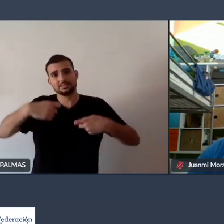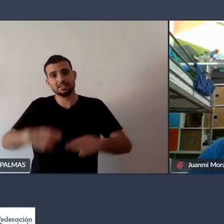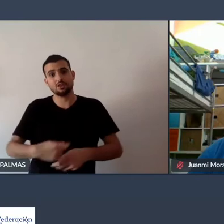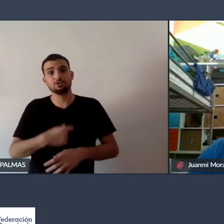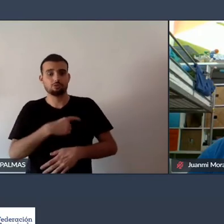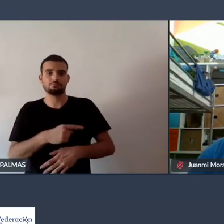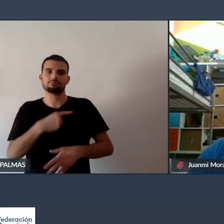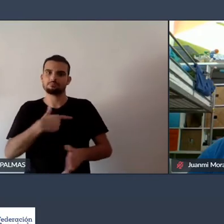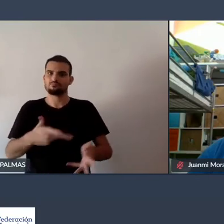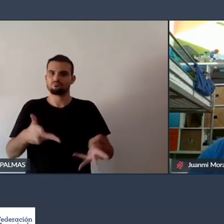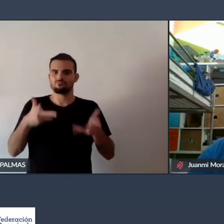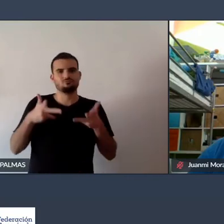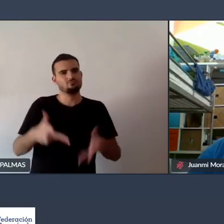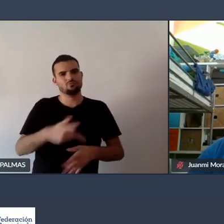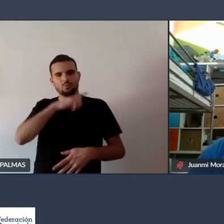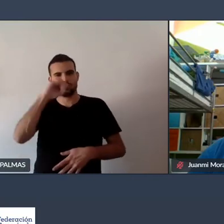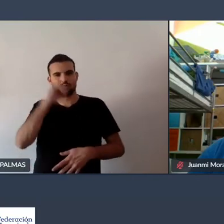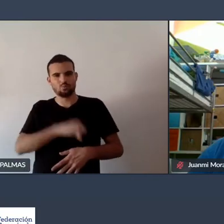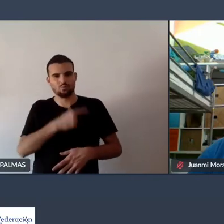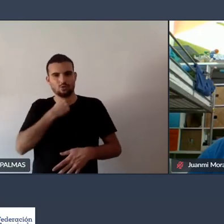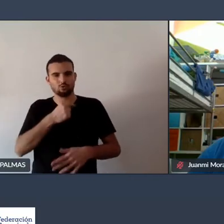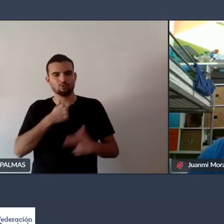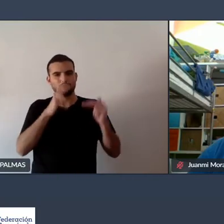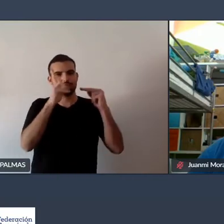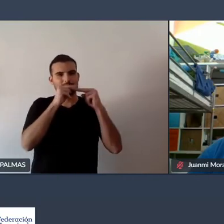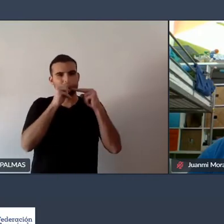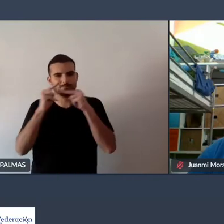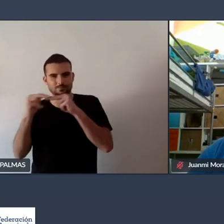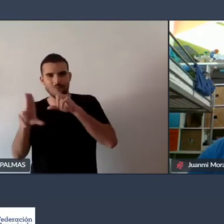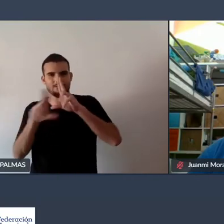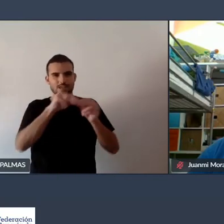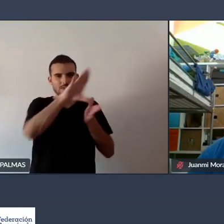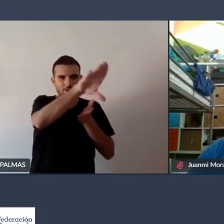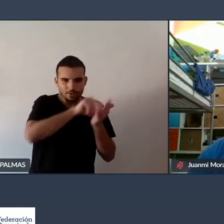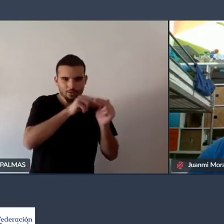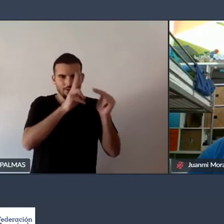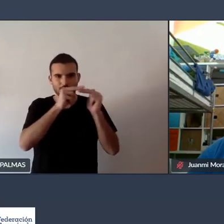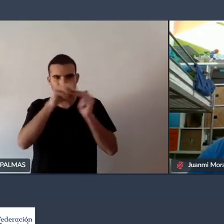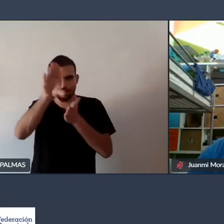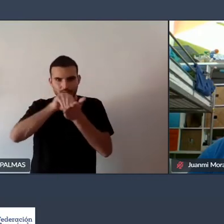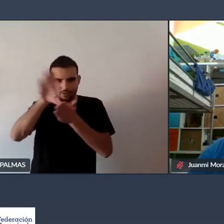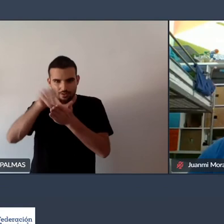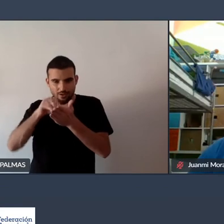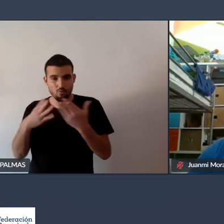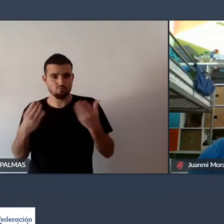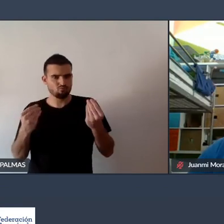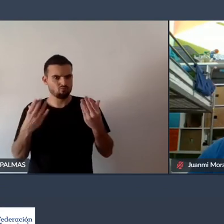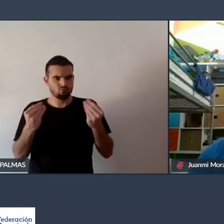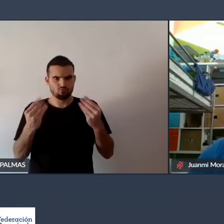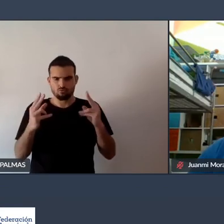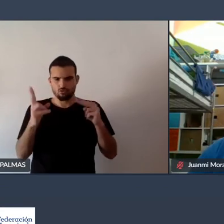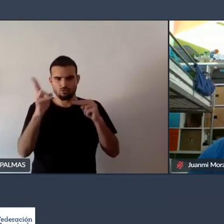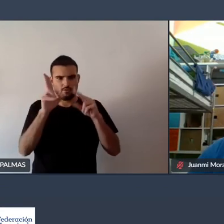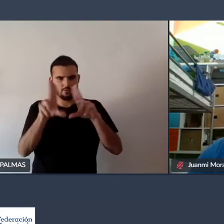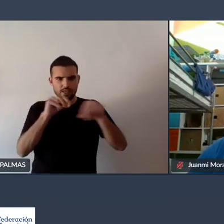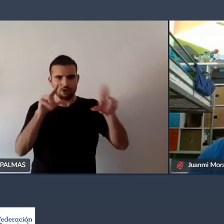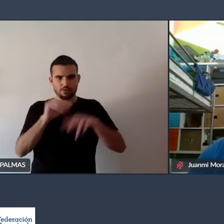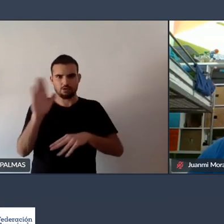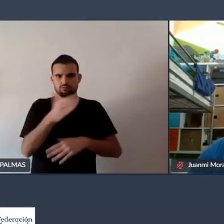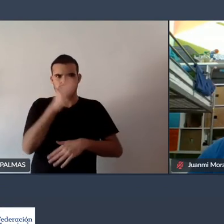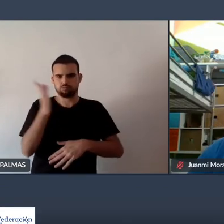pipa preparándolo, me lo he pasado muy, muy bien. He tenido que ver cientos y cientos de clips, pero me lo he pasado muy, muy bien. Y la